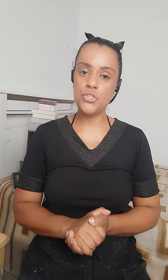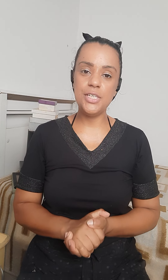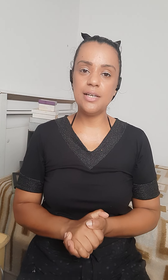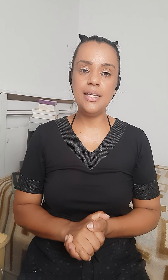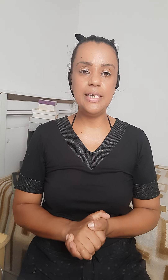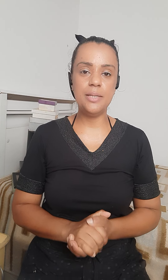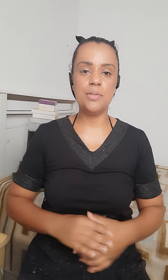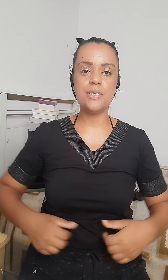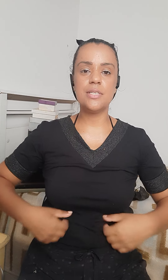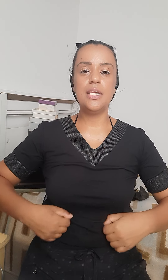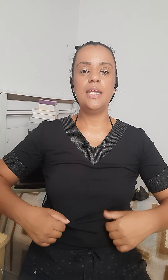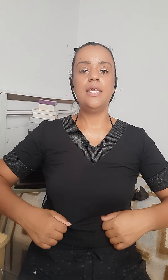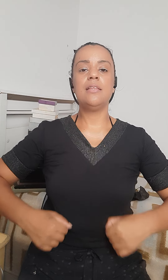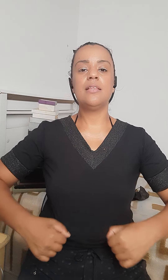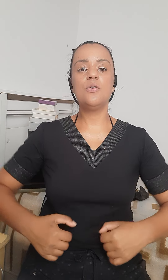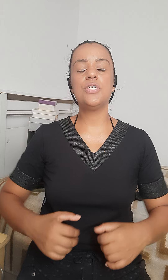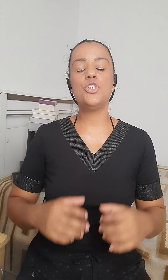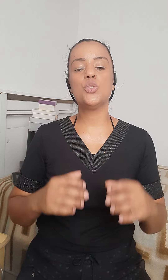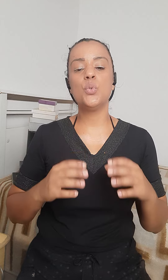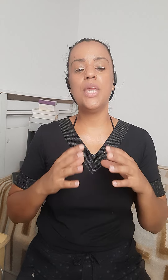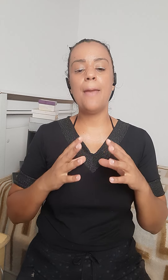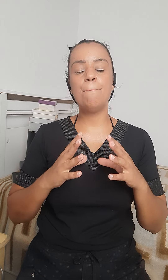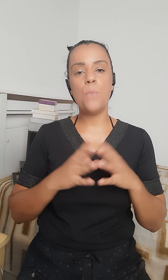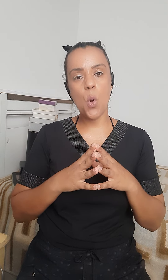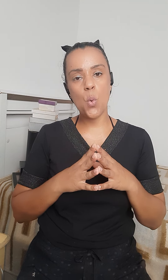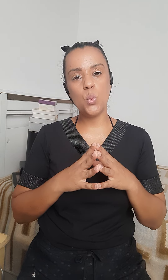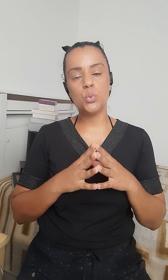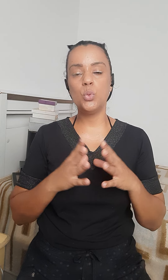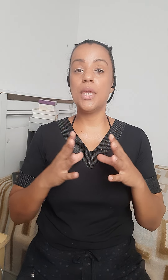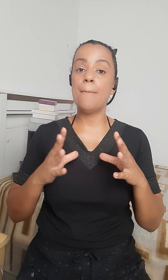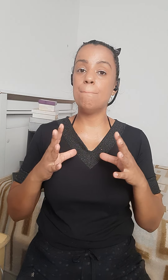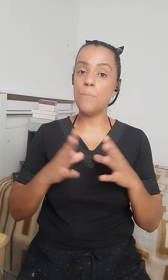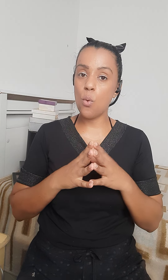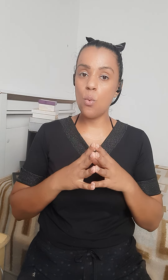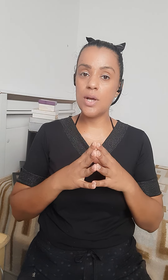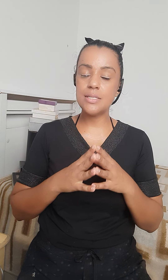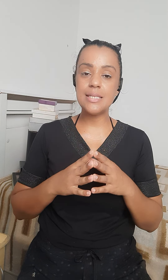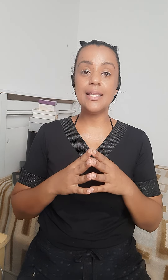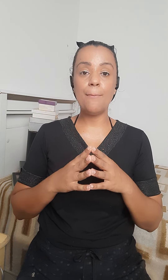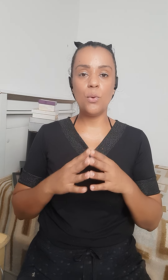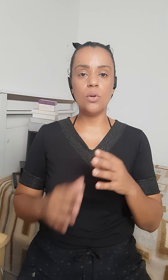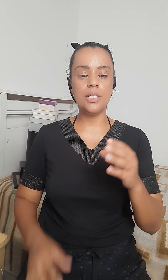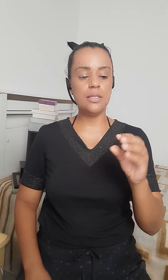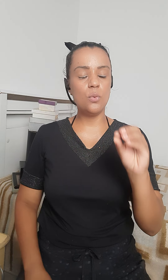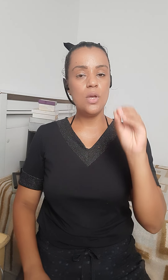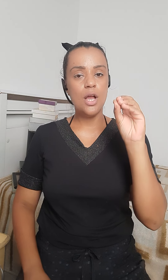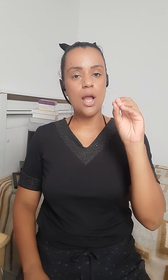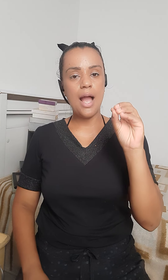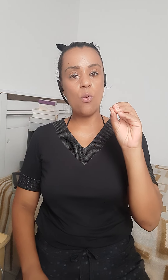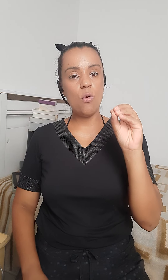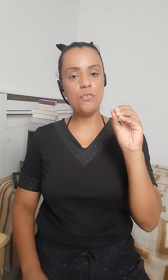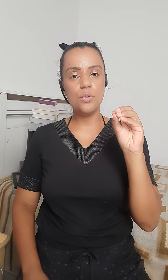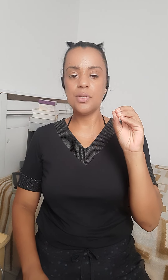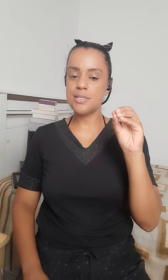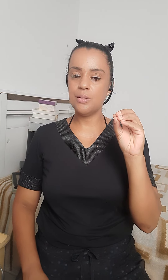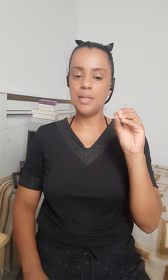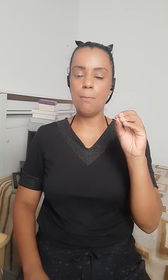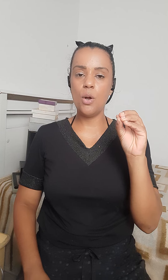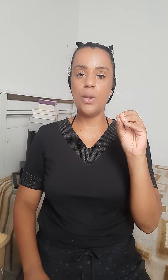dia em Libras? Então, gente, tudo que é bom, tudo que é boa, sai da boca. Então, a configuração da mão, ela é